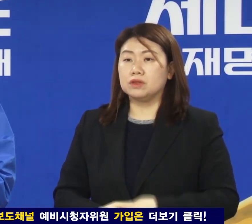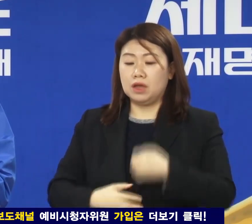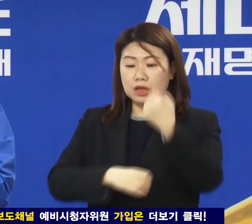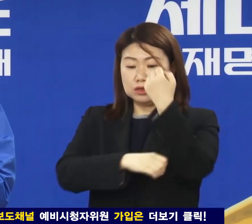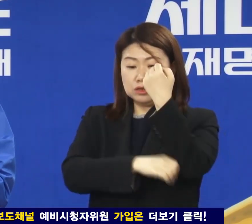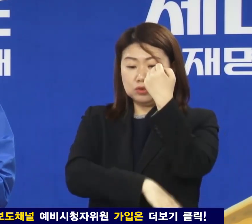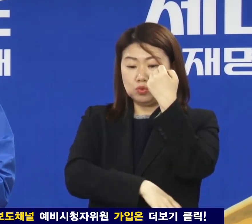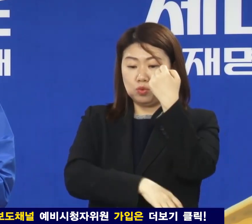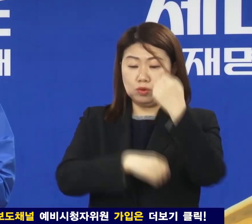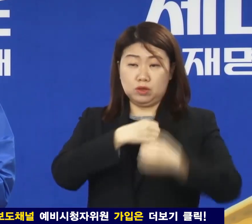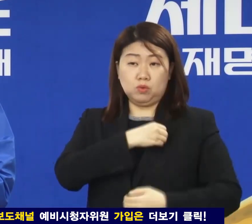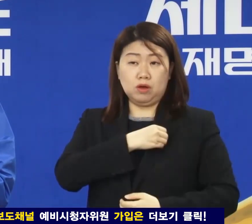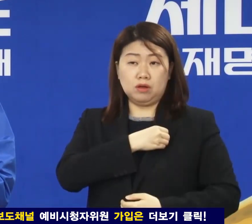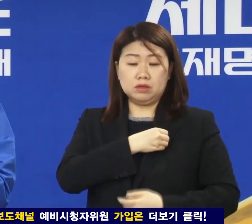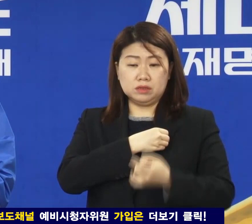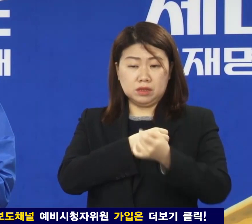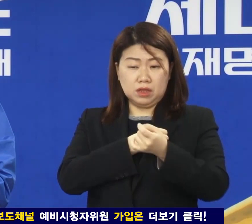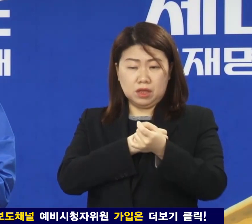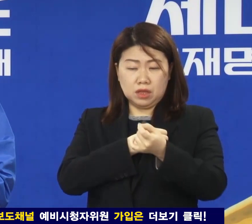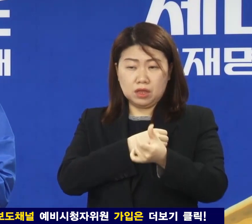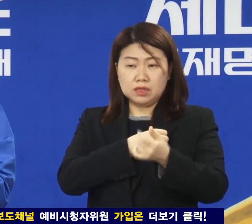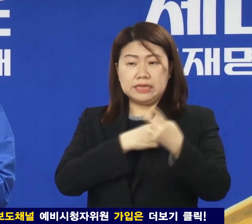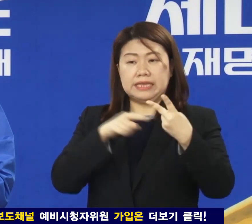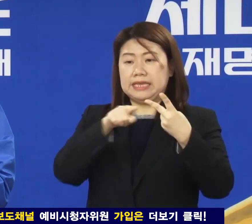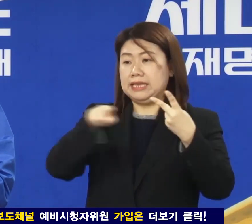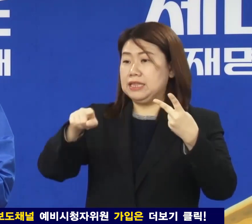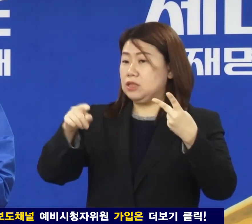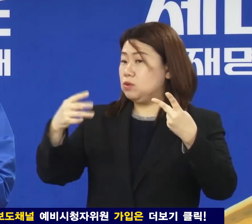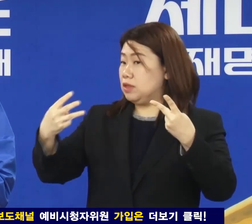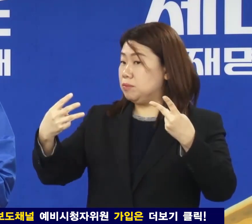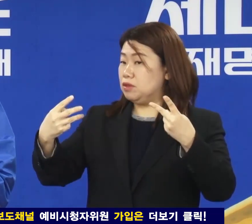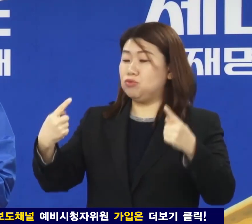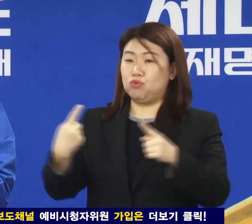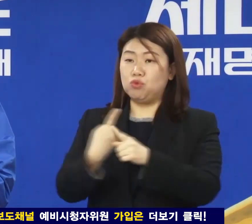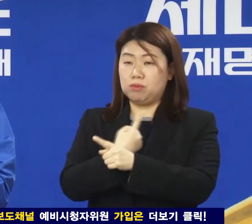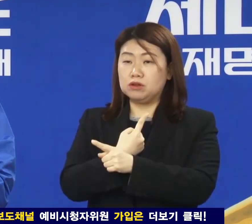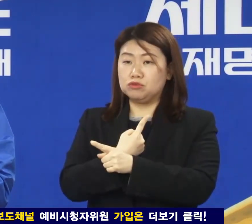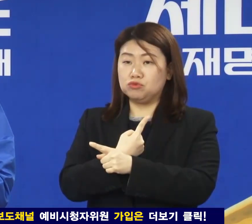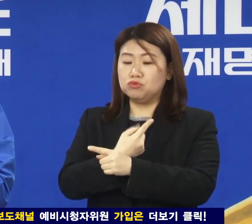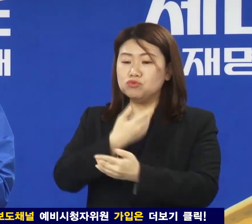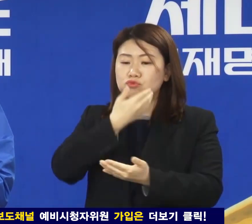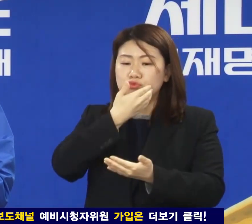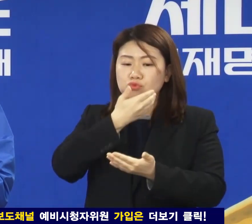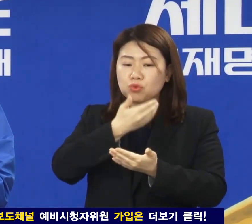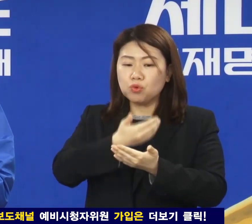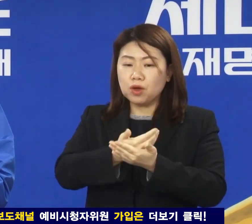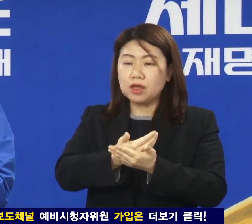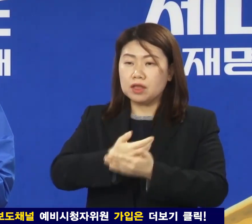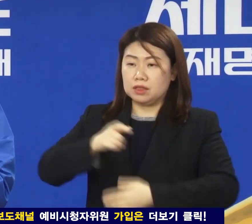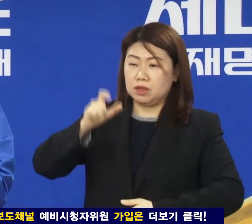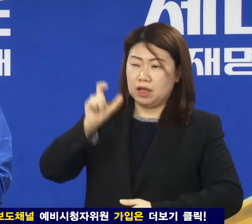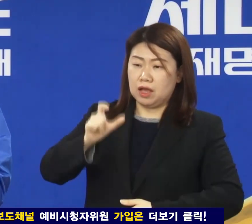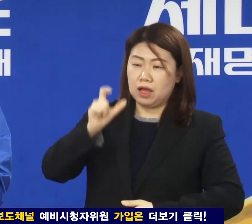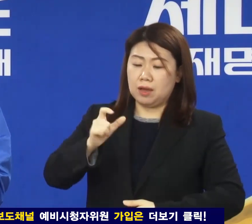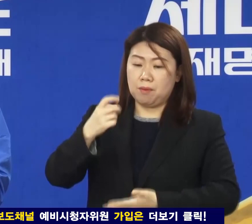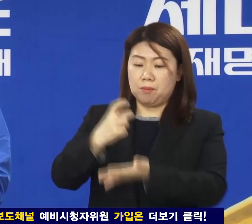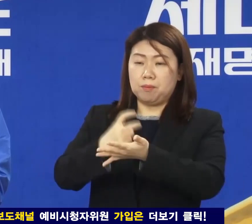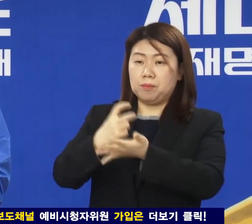기초의원 지역구 최소 정수를 2인에서 3인으로 바꾸는 중대선거구제 강화